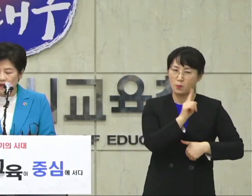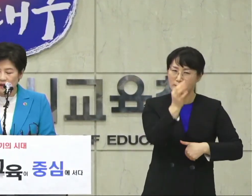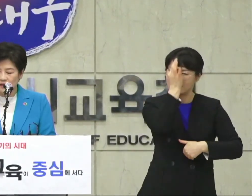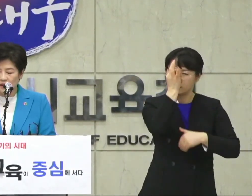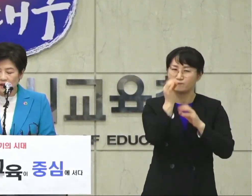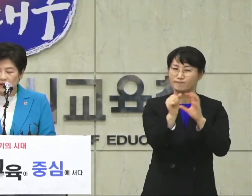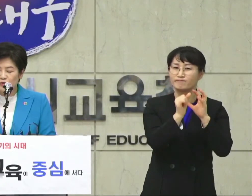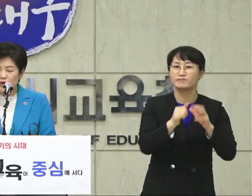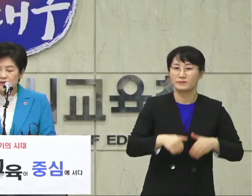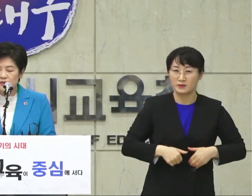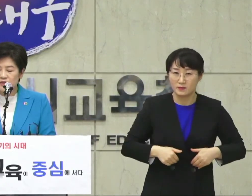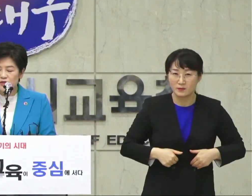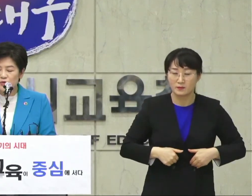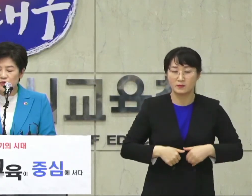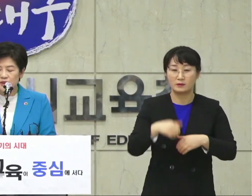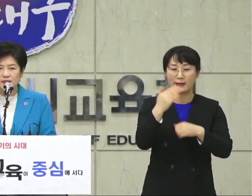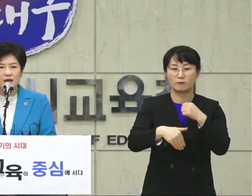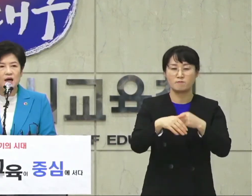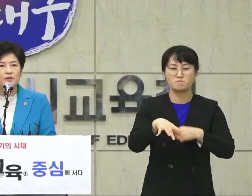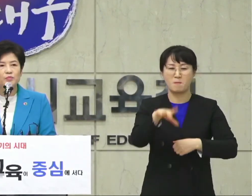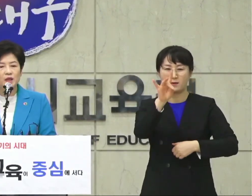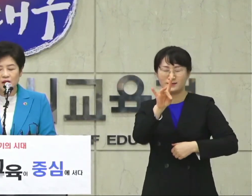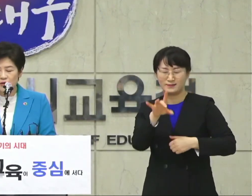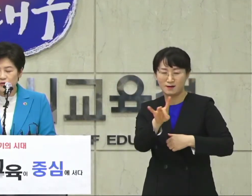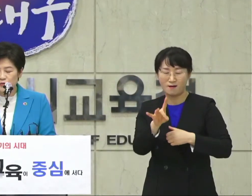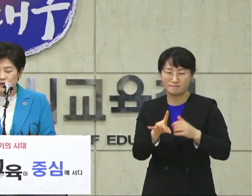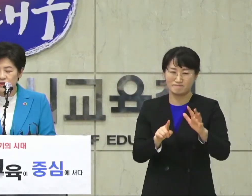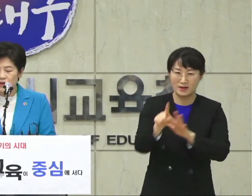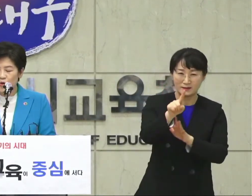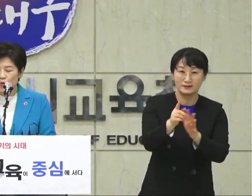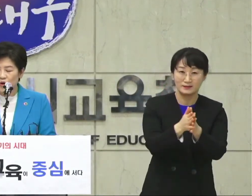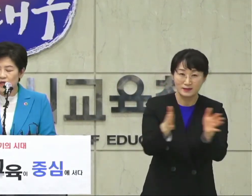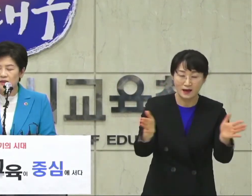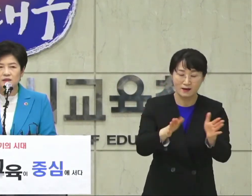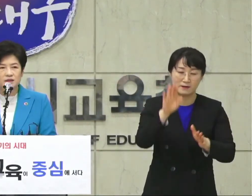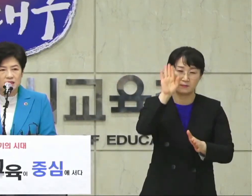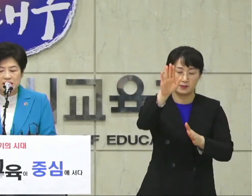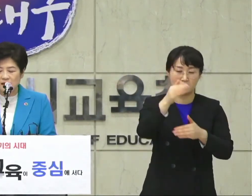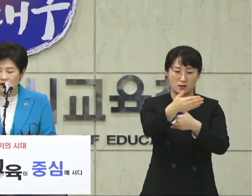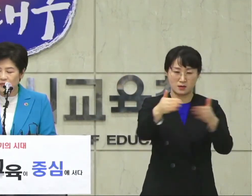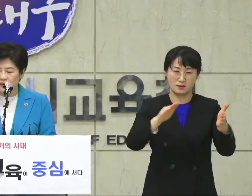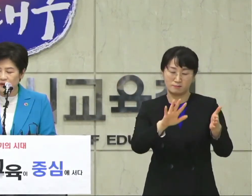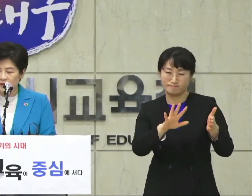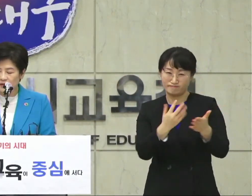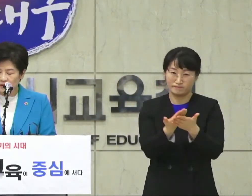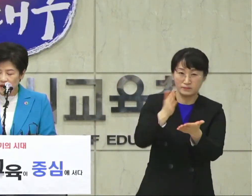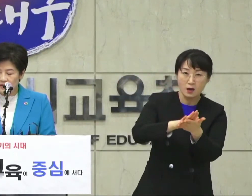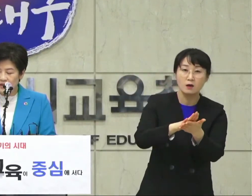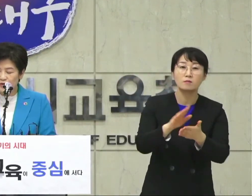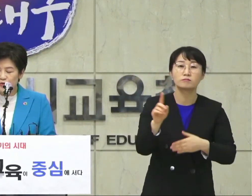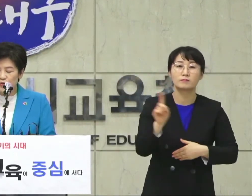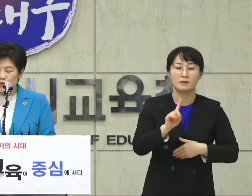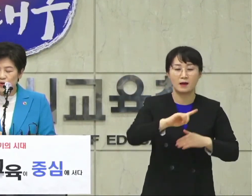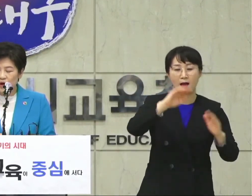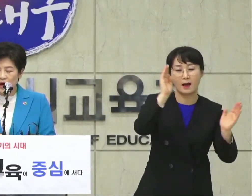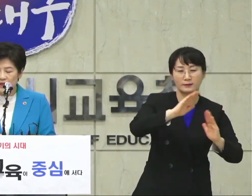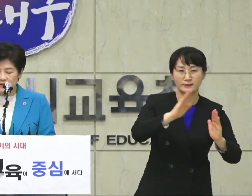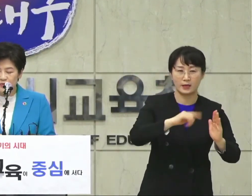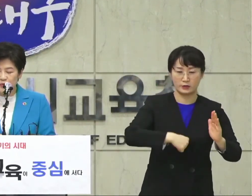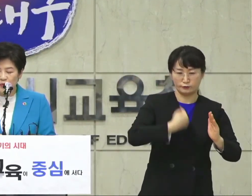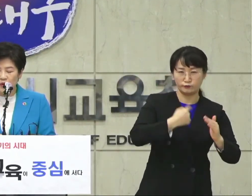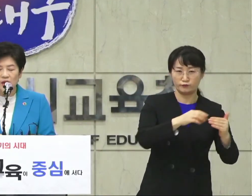기능적이어야 합니다. 대구가 선제적으로 시작한 미래형 교실 공간 혁신 사업은 학생